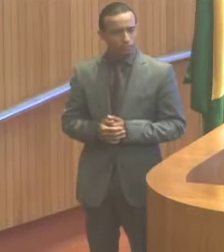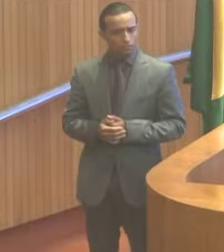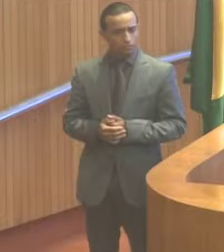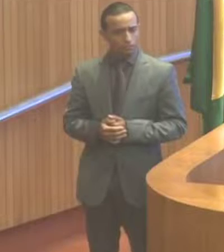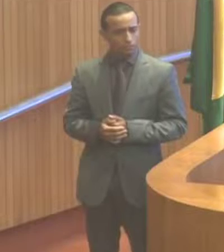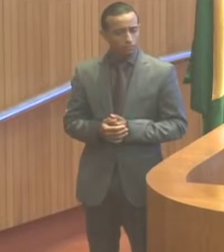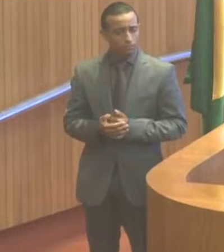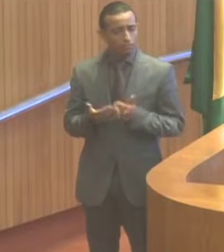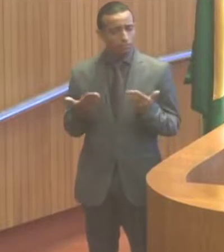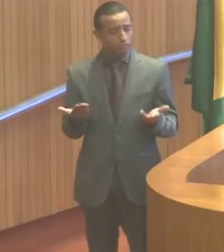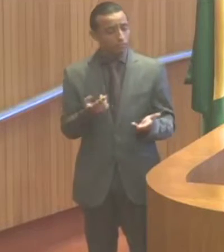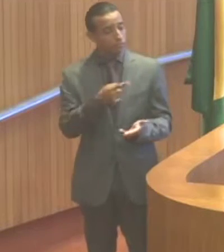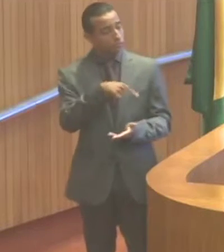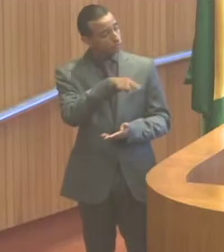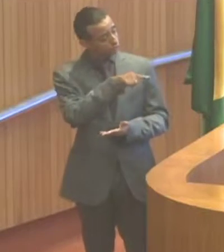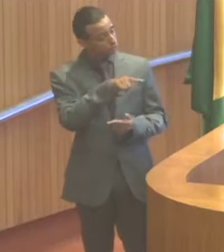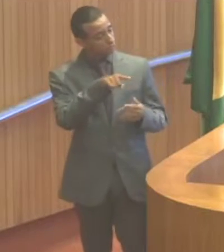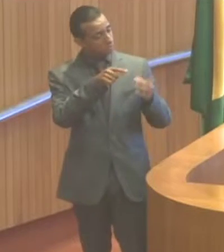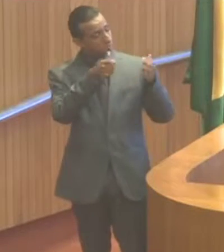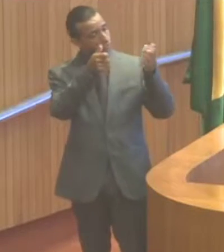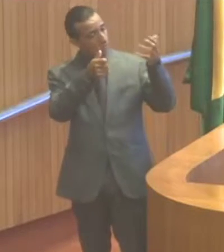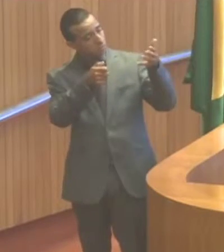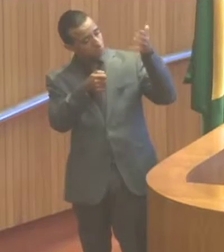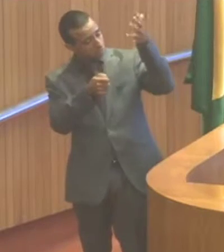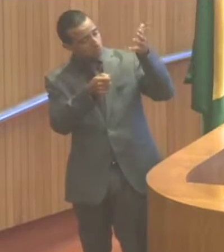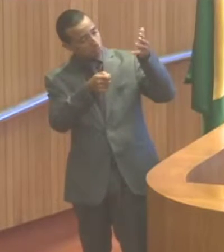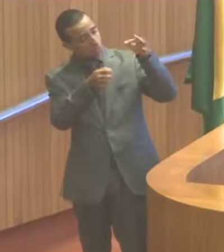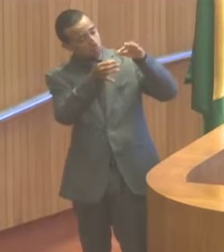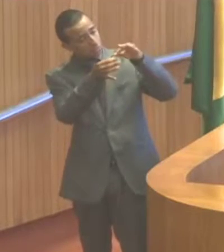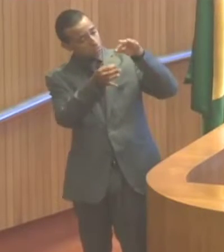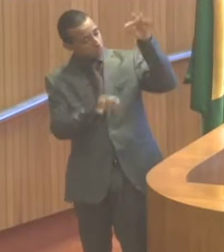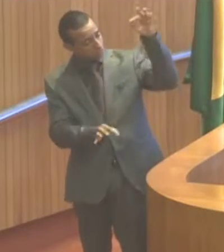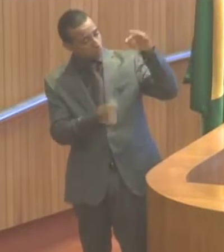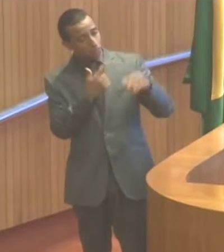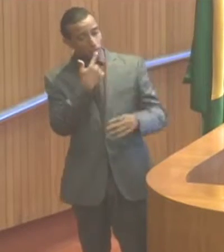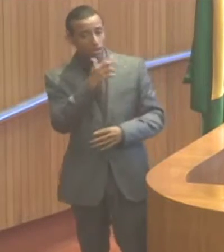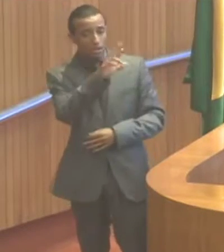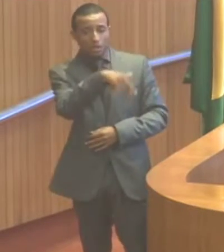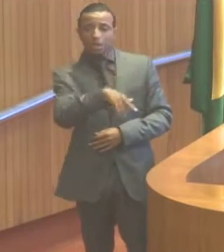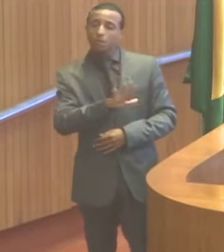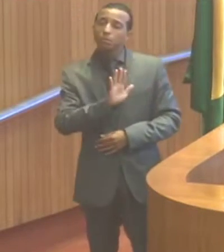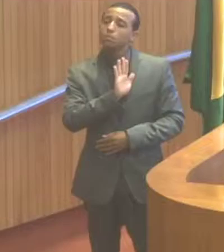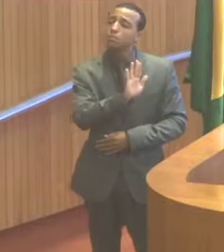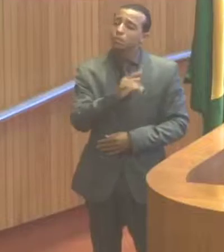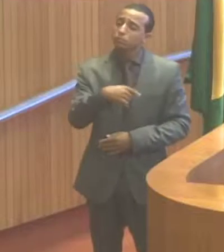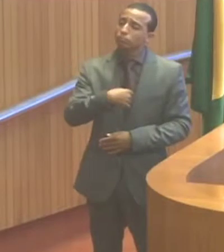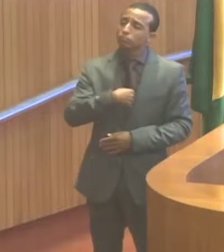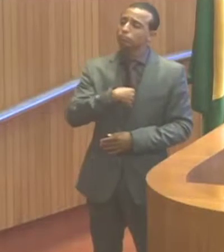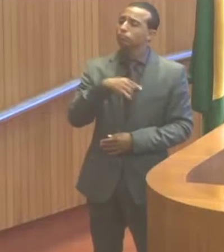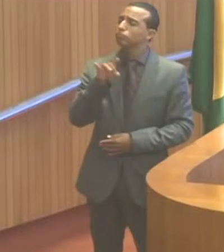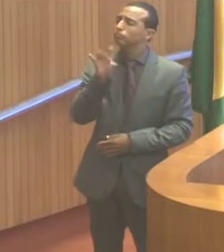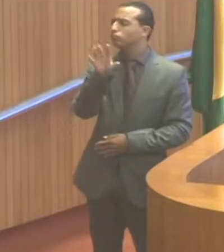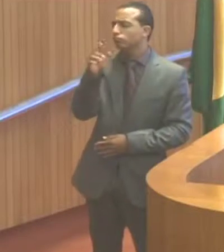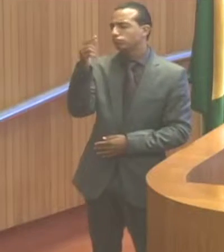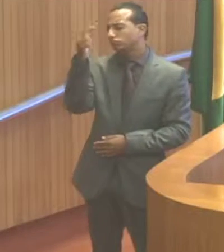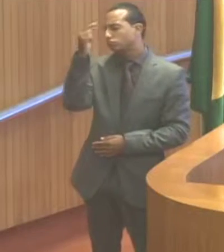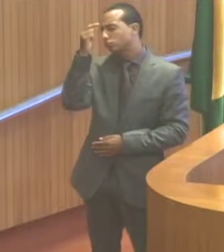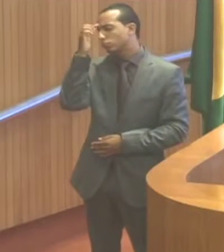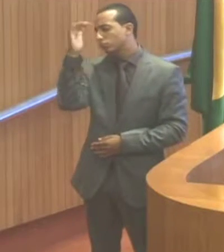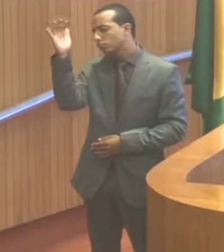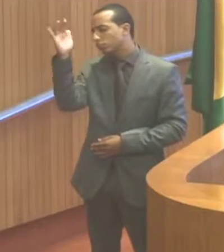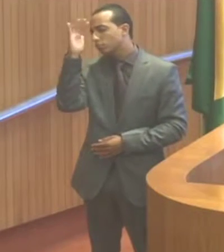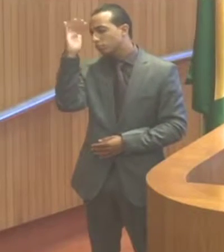Vossa Excelência tem razão em tudo que disse. Eu apenas fico aqui pensando